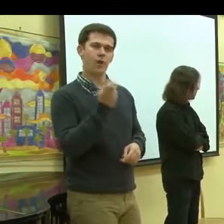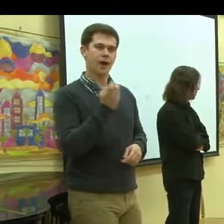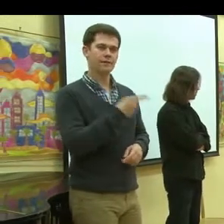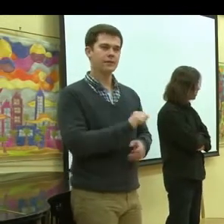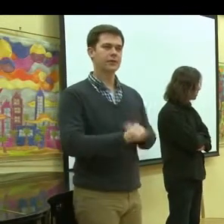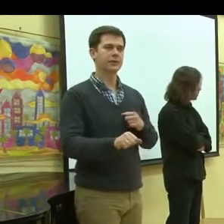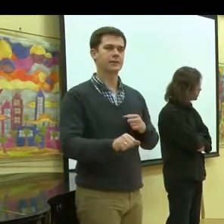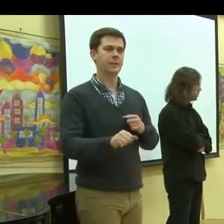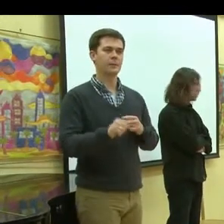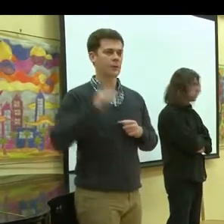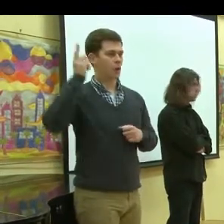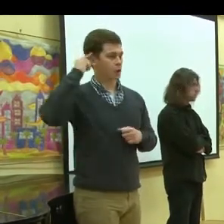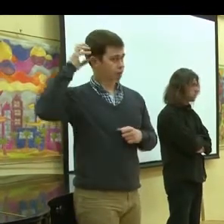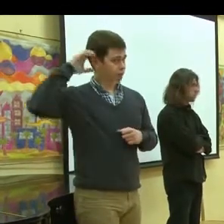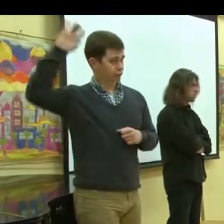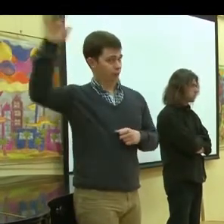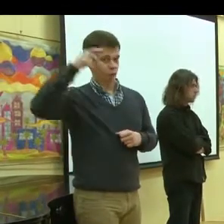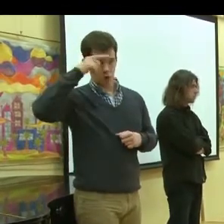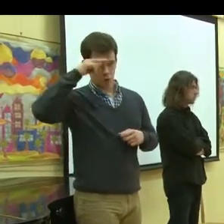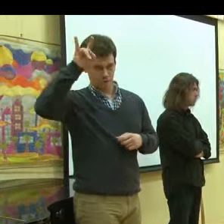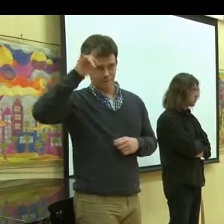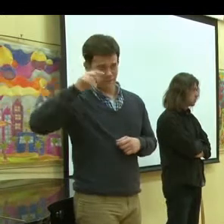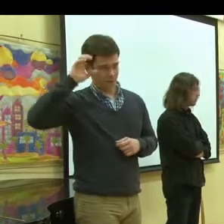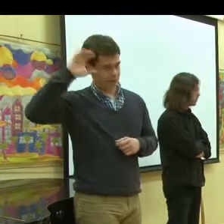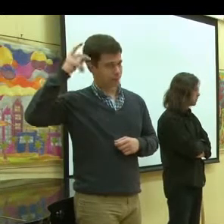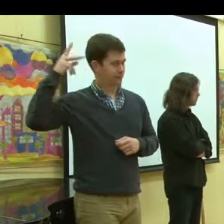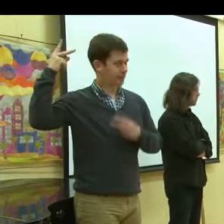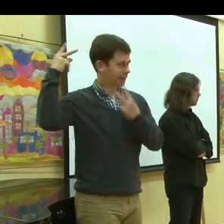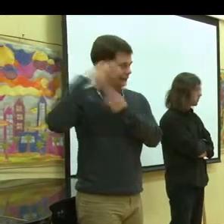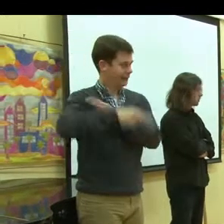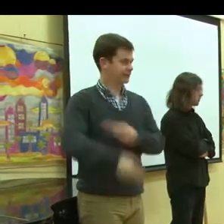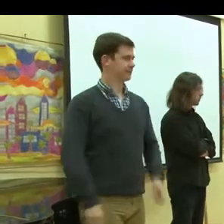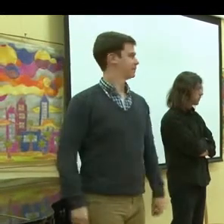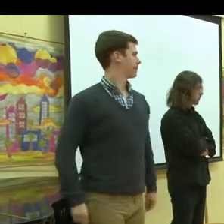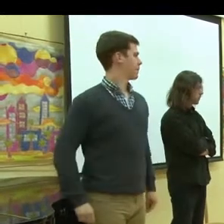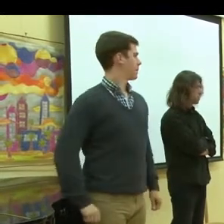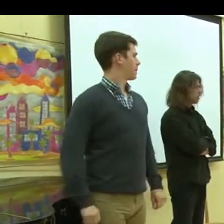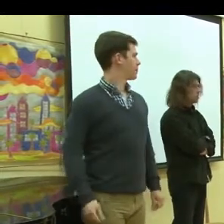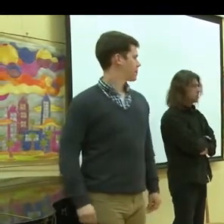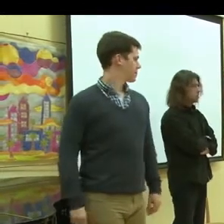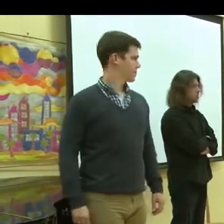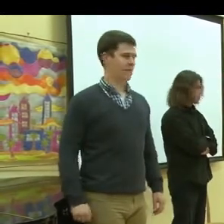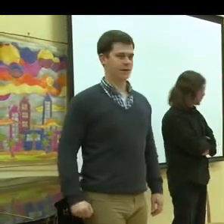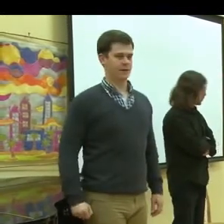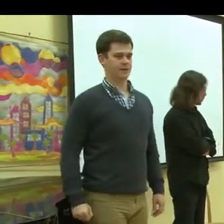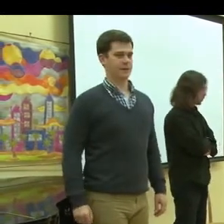produktu. To jest mianowicie ruch frog. Tak. To jest cuerno de vaca.